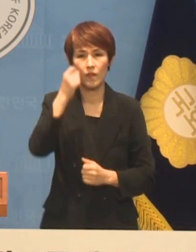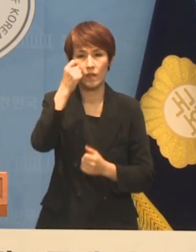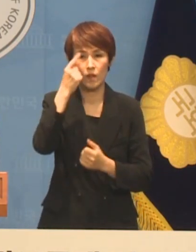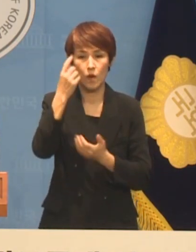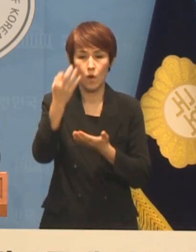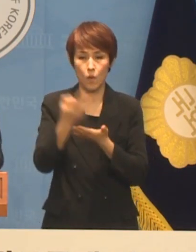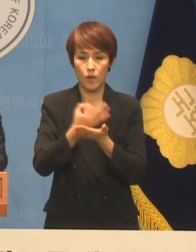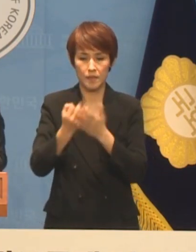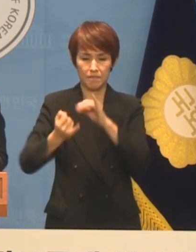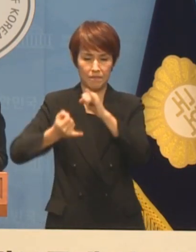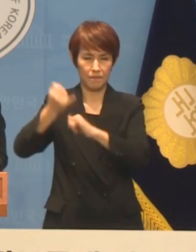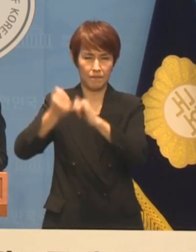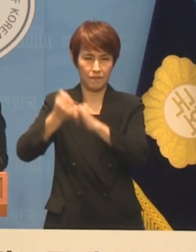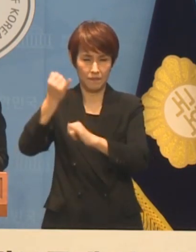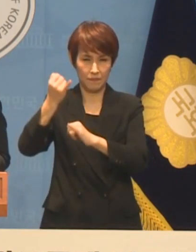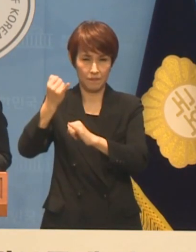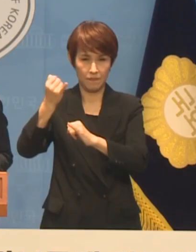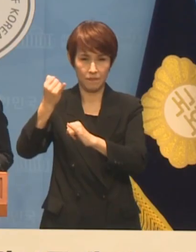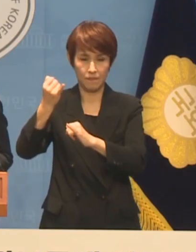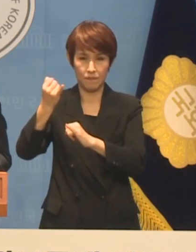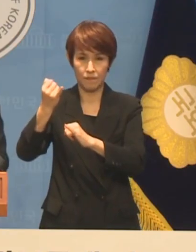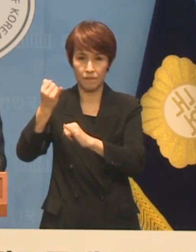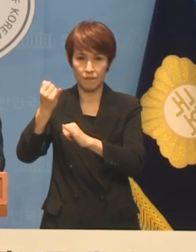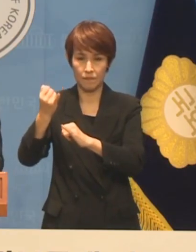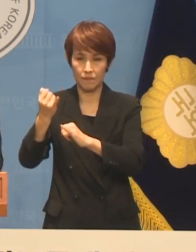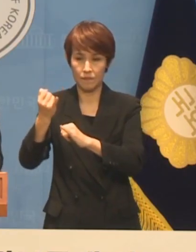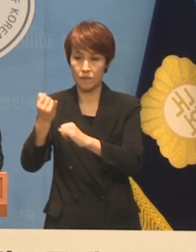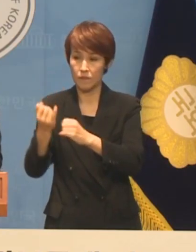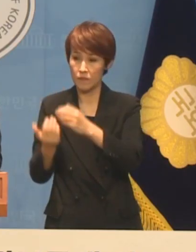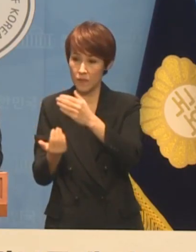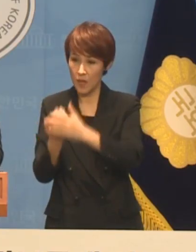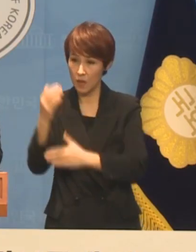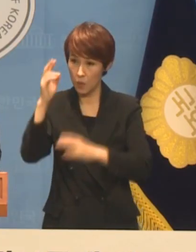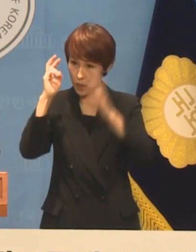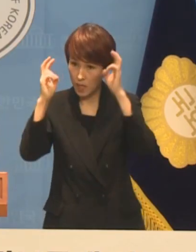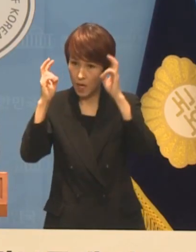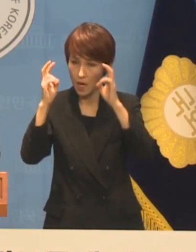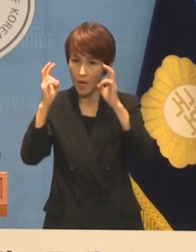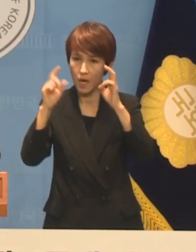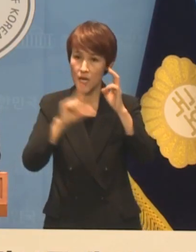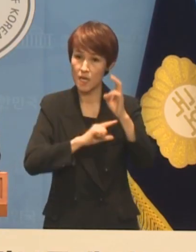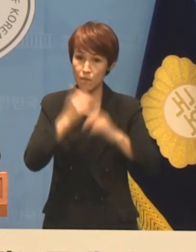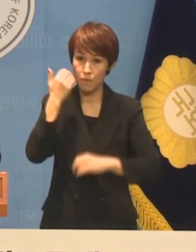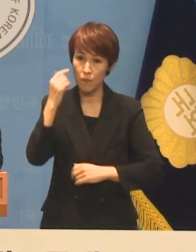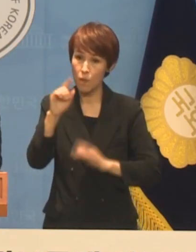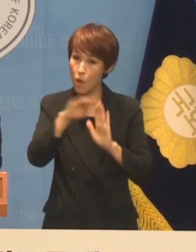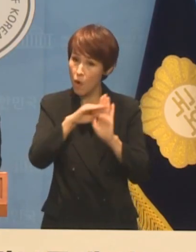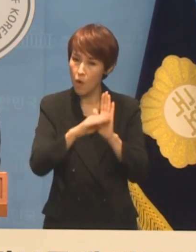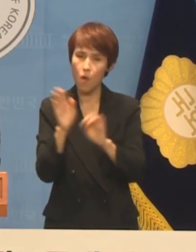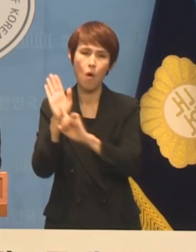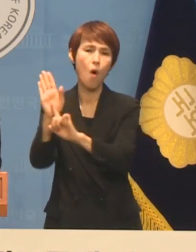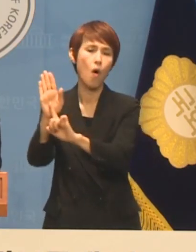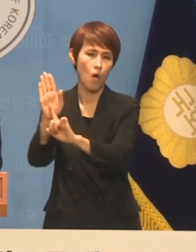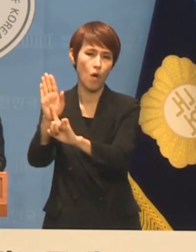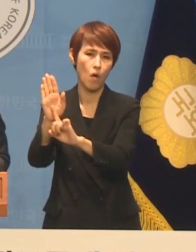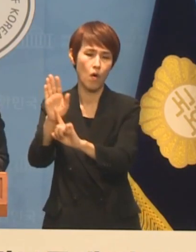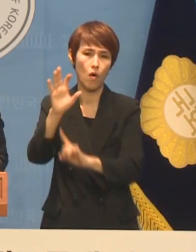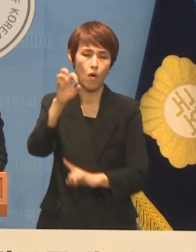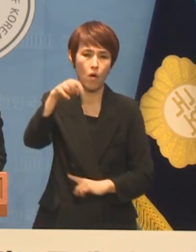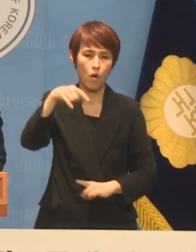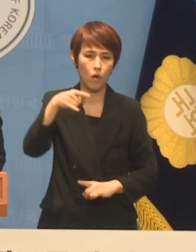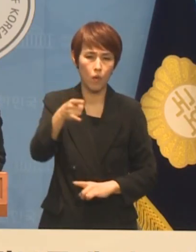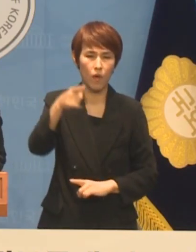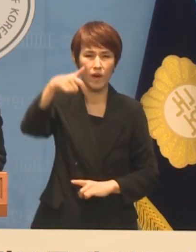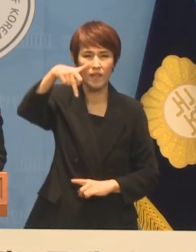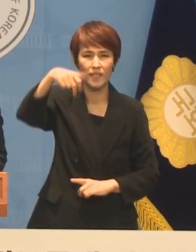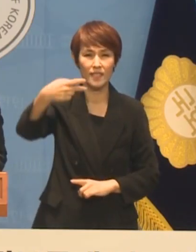임금체불 발생 사업장은 공개가 됩니다. 그러니까 임금이 체불된 사업장은 워크넷이나